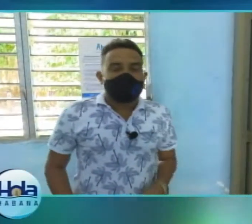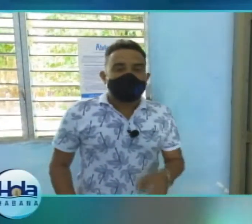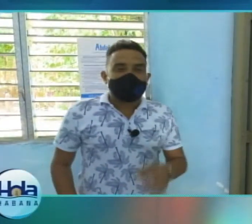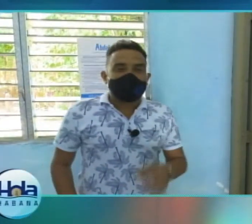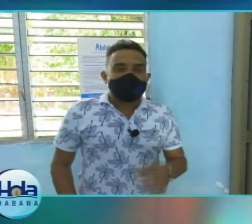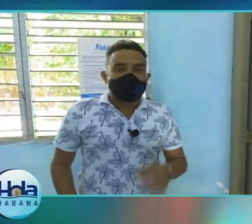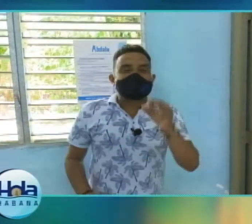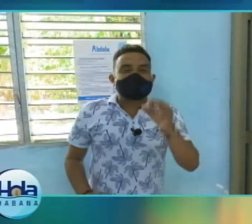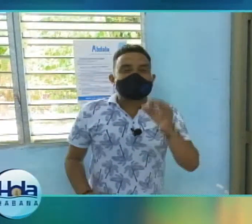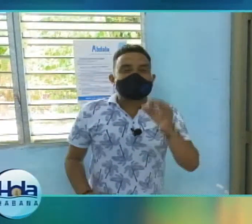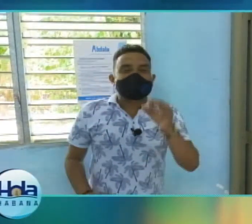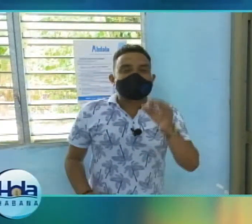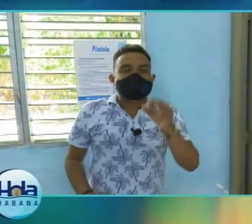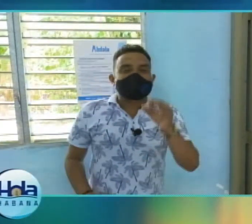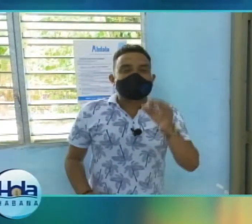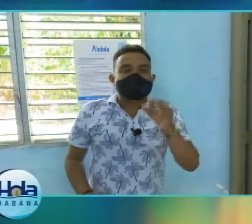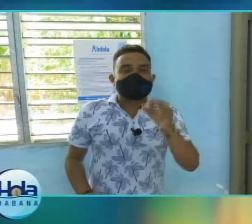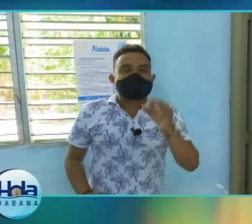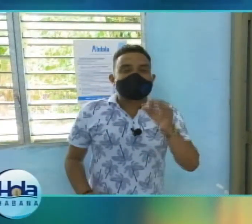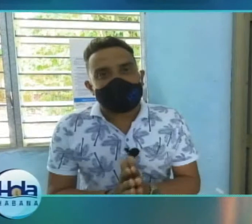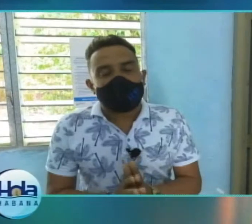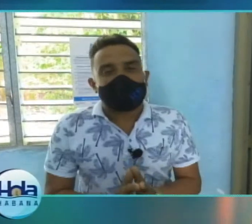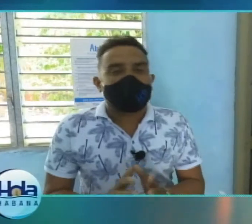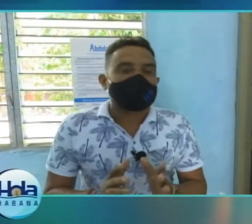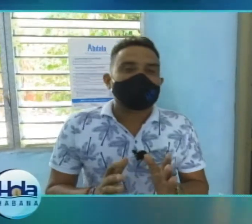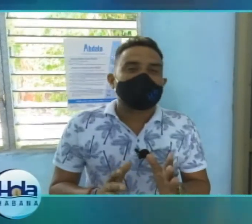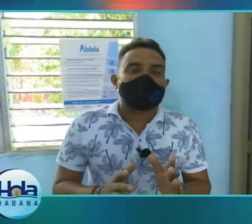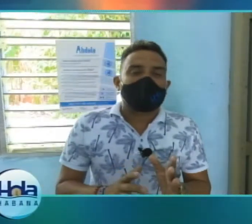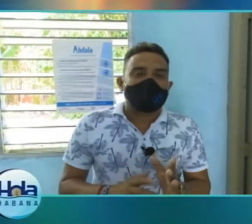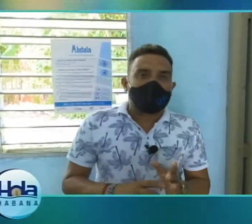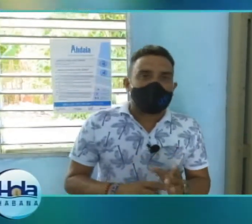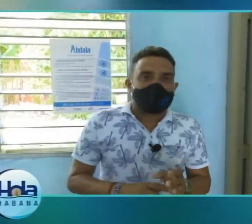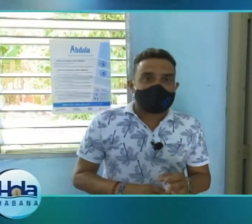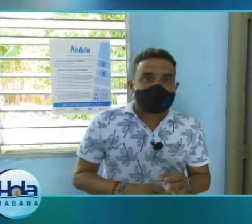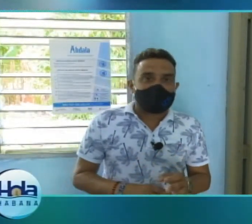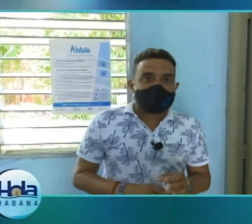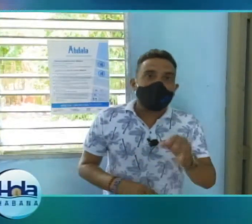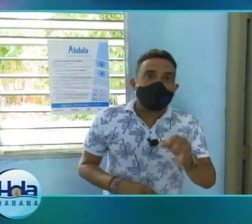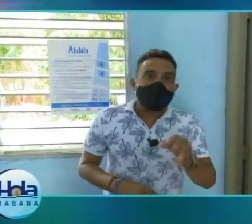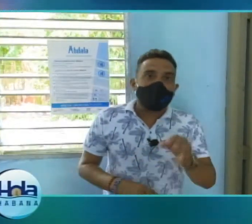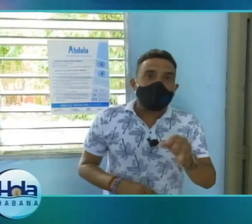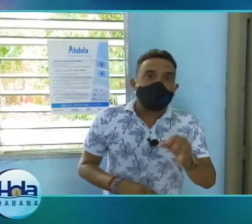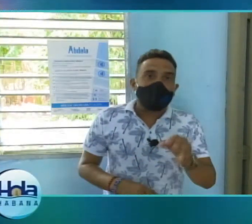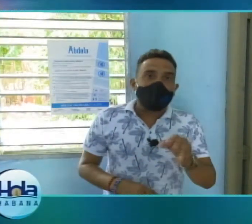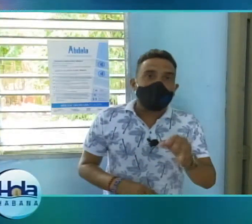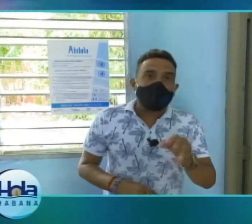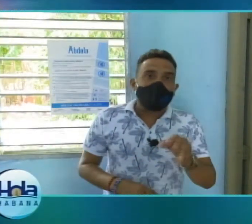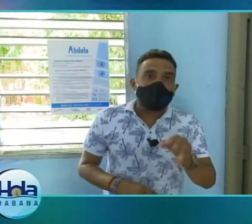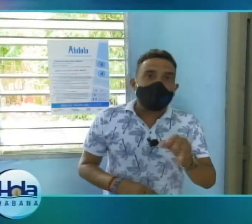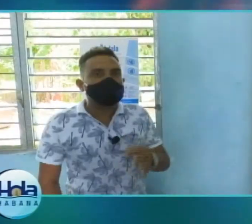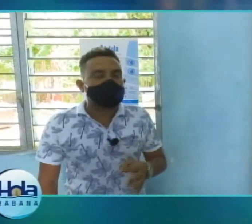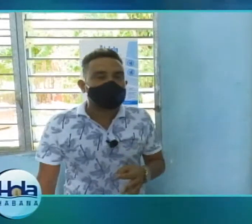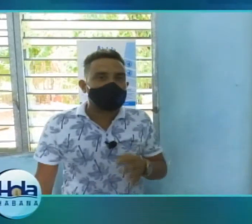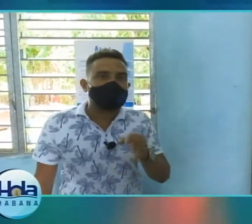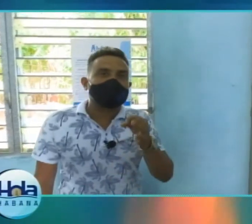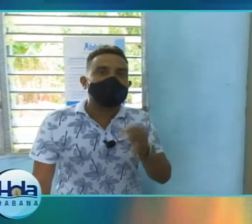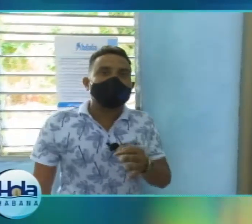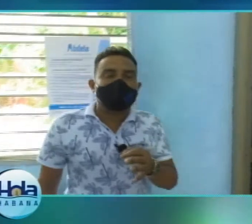En efecto, Sandra, te dije que la despedida de la revista de hoy iba a ser de una manera muy especial. Hoy, 19 de mayo, es el Día Internacional del Médico